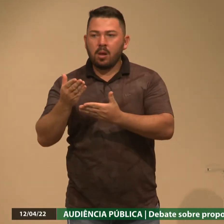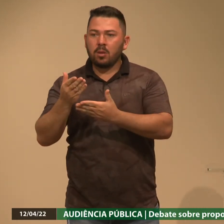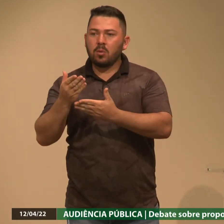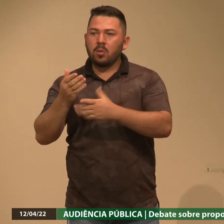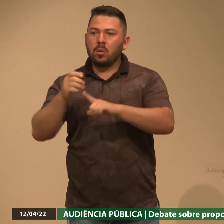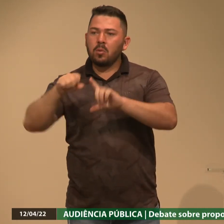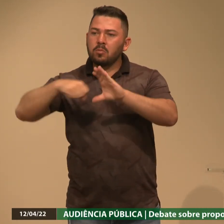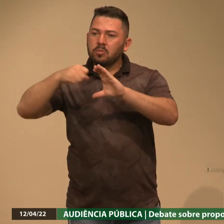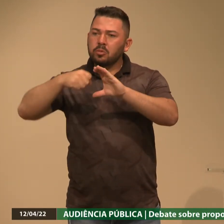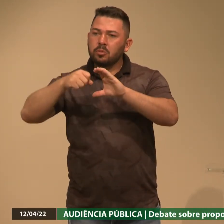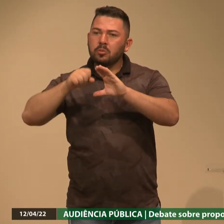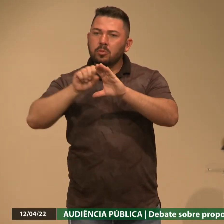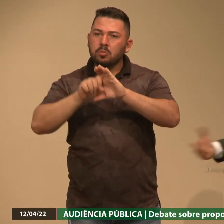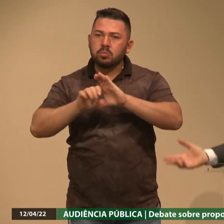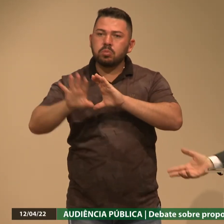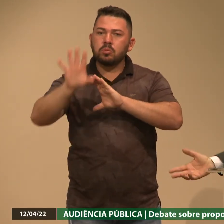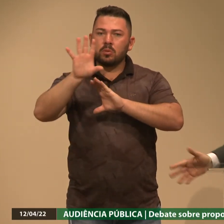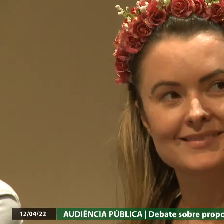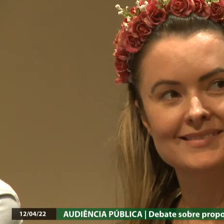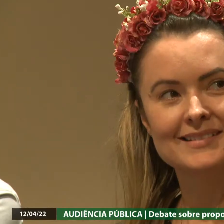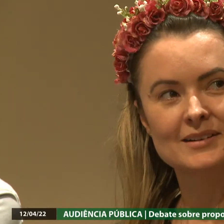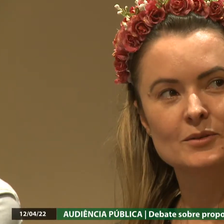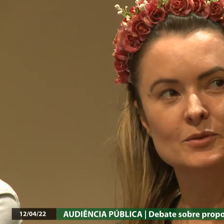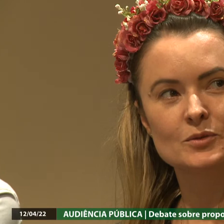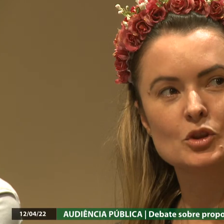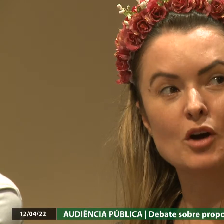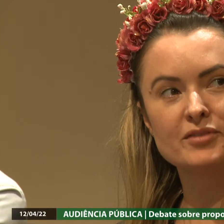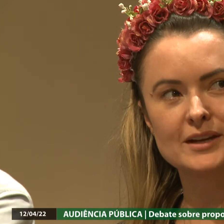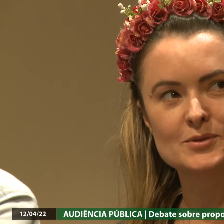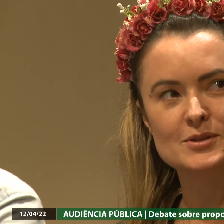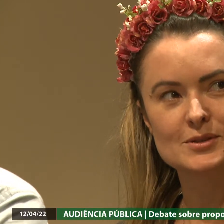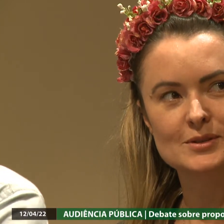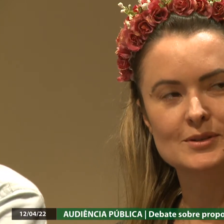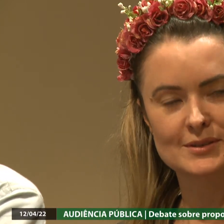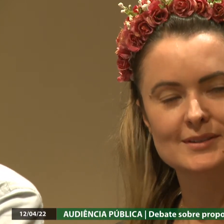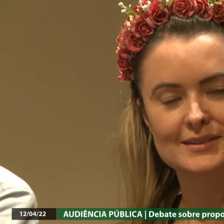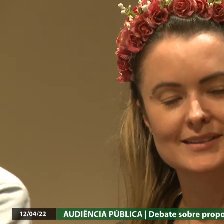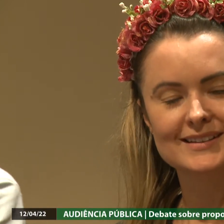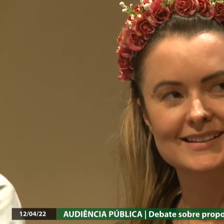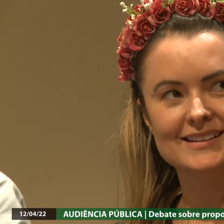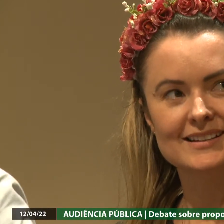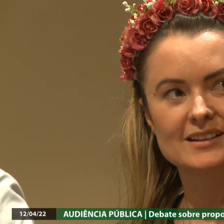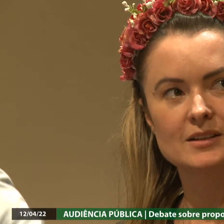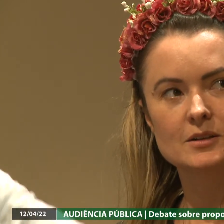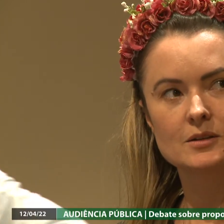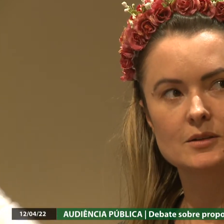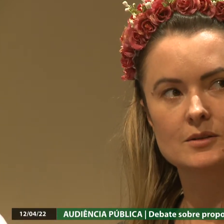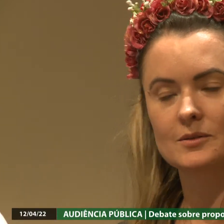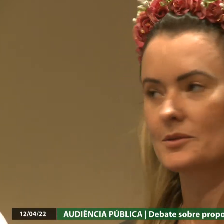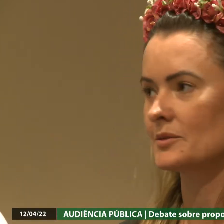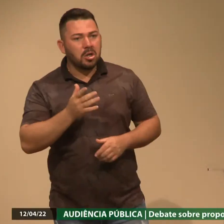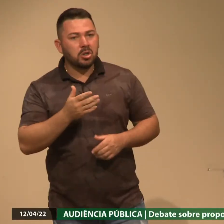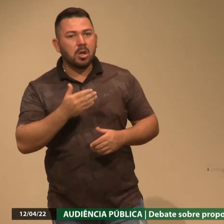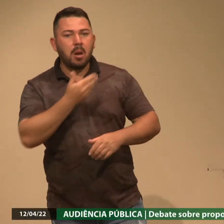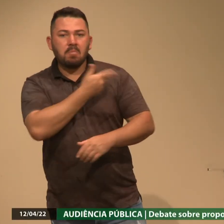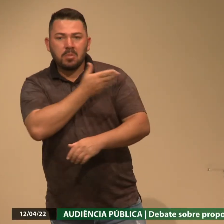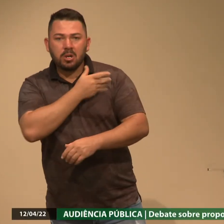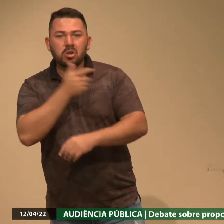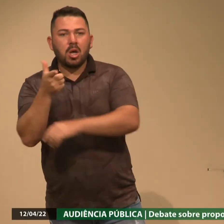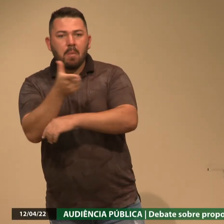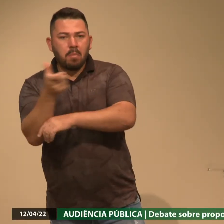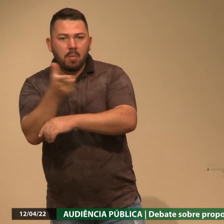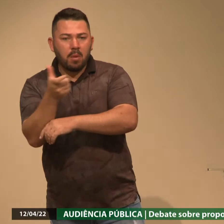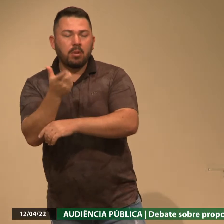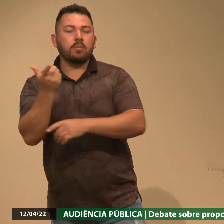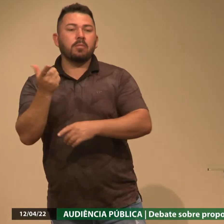onde os pais estavam com a Catarina sei lá com a 9 anos já praticando tiro